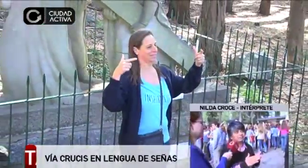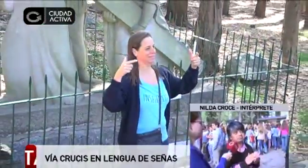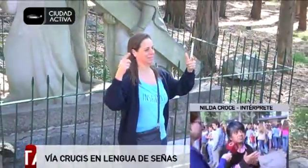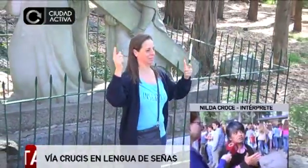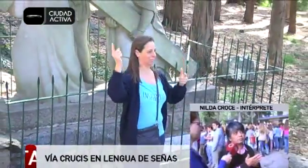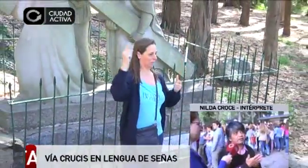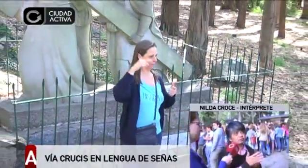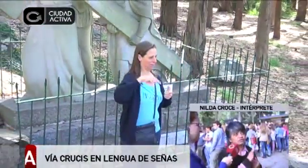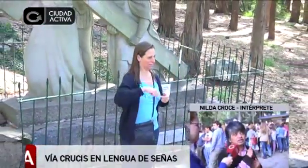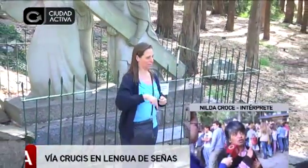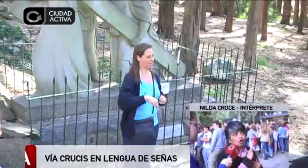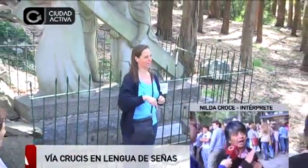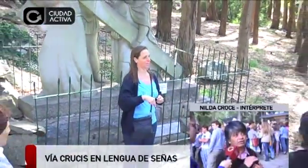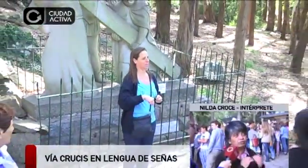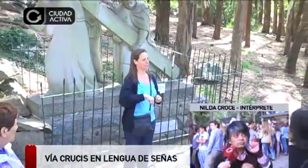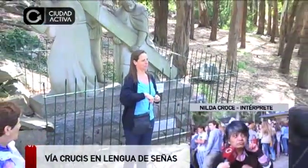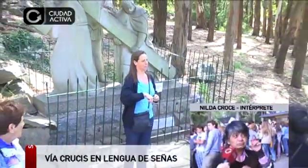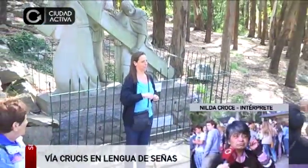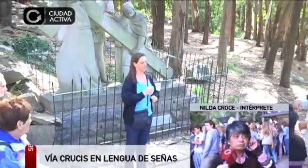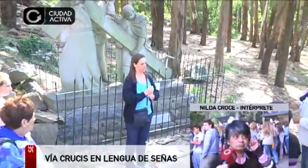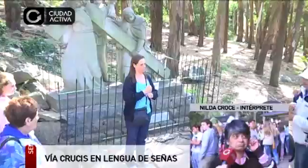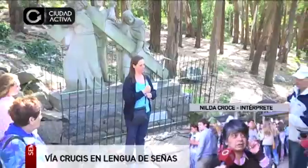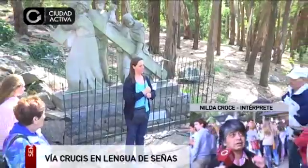Durante más o menos 5 años,